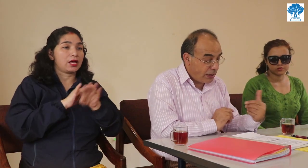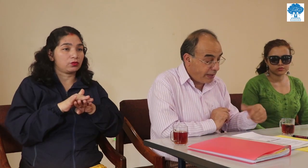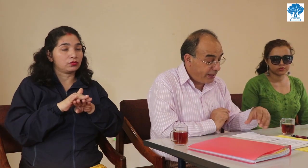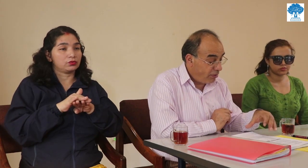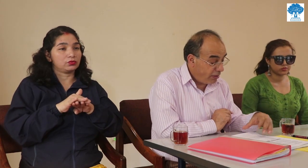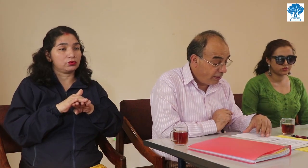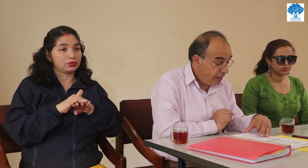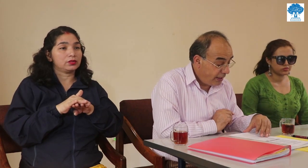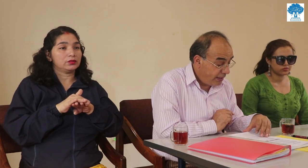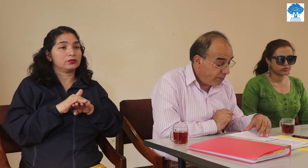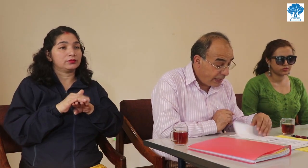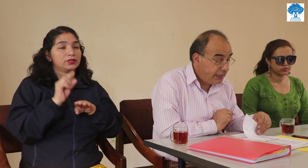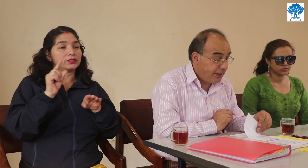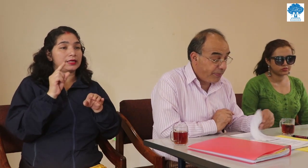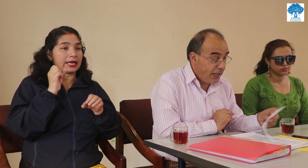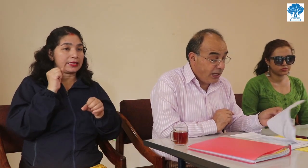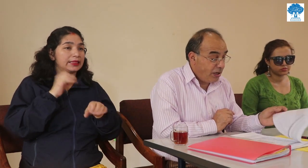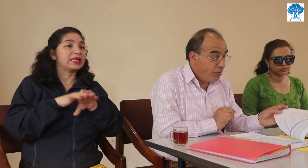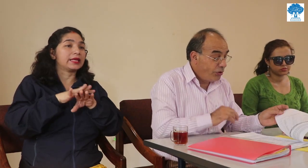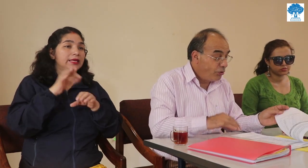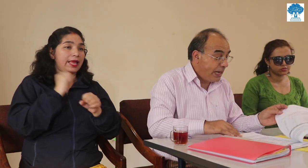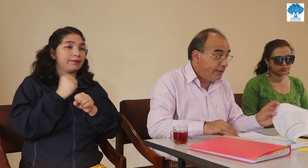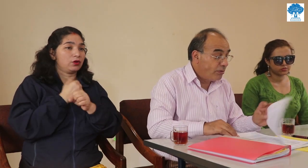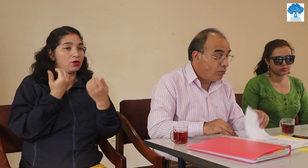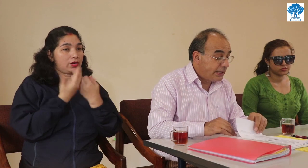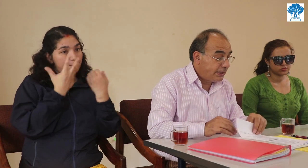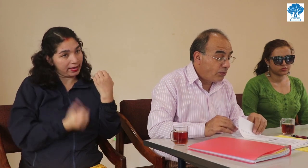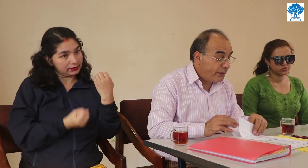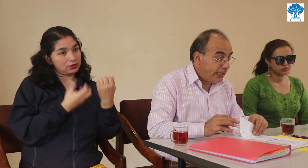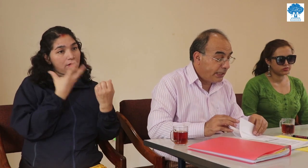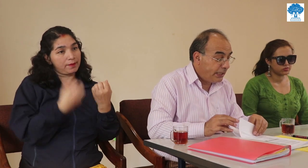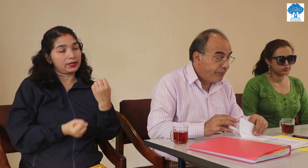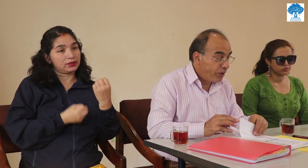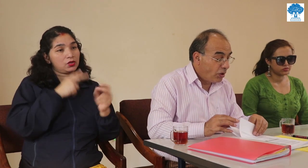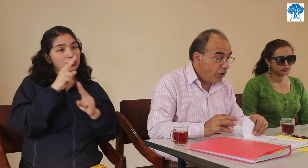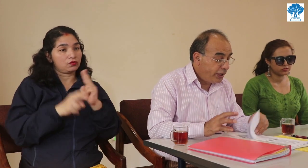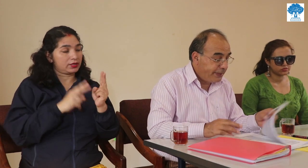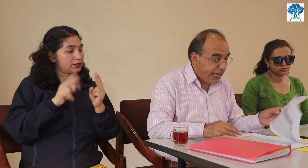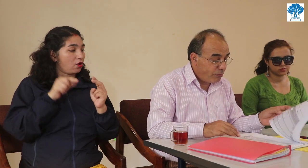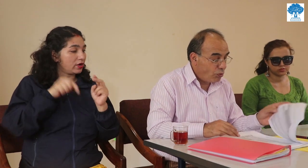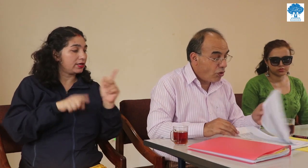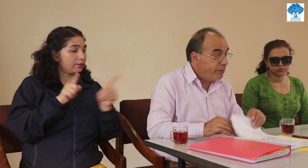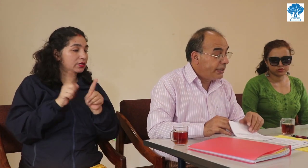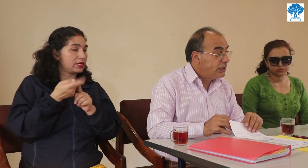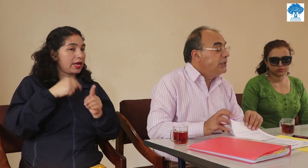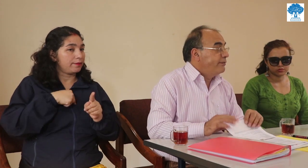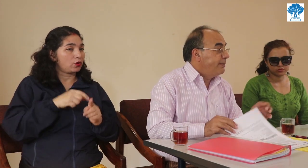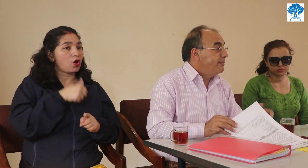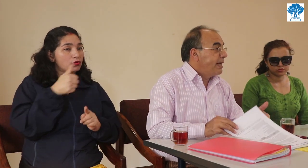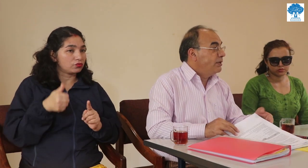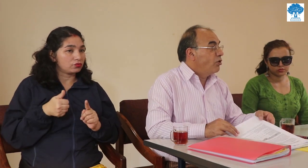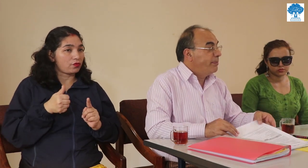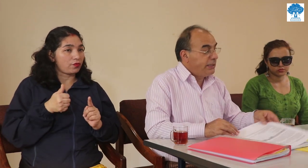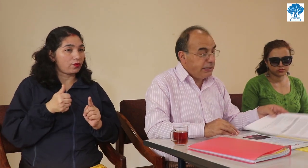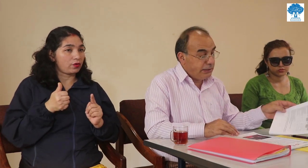धेरै कुराहरू हामीलाई गर्न बाँकी नै छ. अब यो बाँकी भएको कुरा चाहिँ के हो भन्दाखेरि, अहिले पनि हाम्रो अनमेट निड,